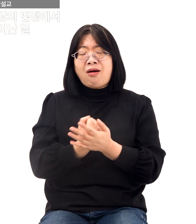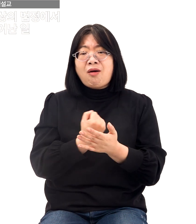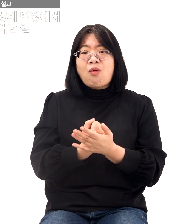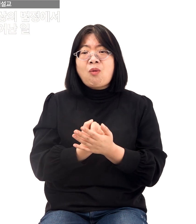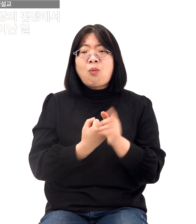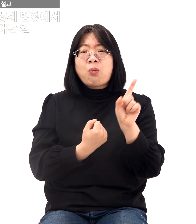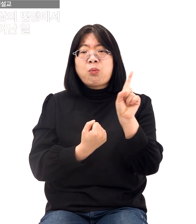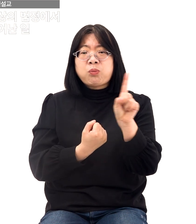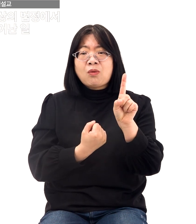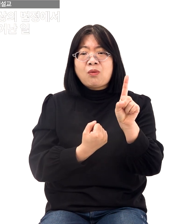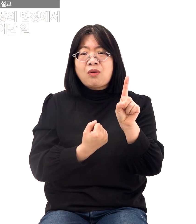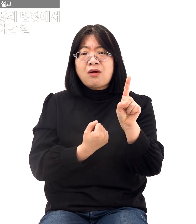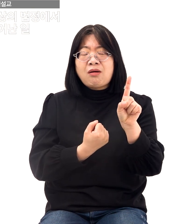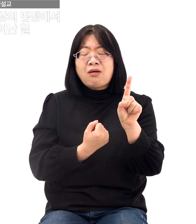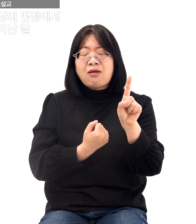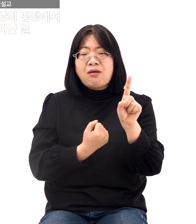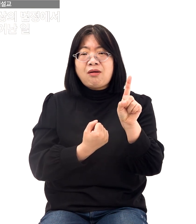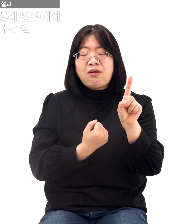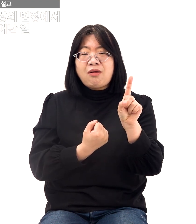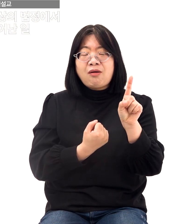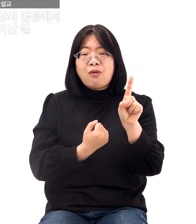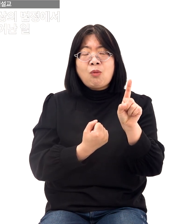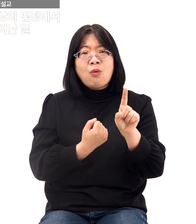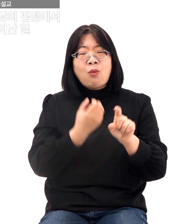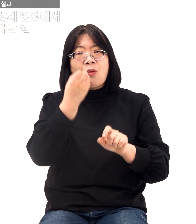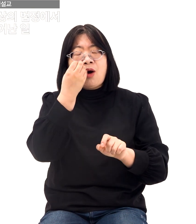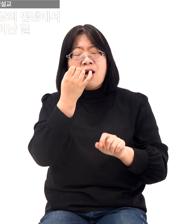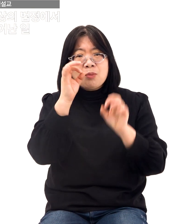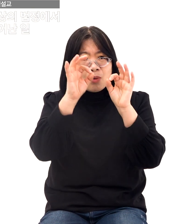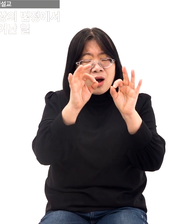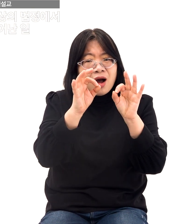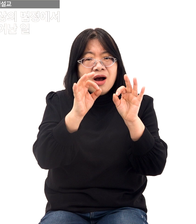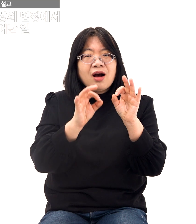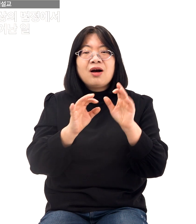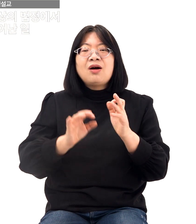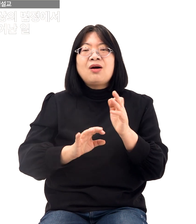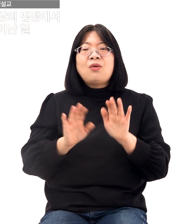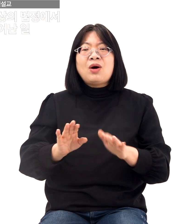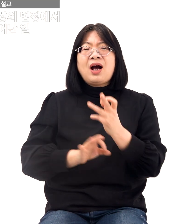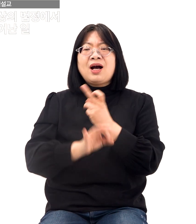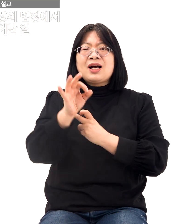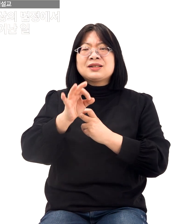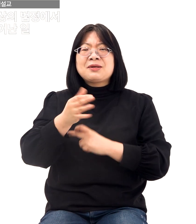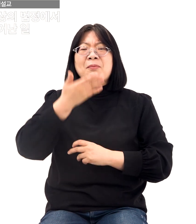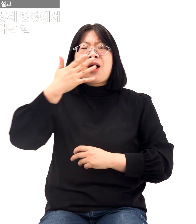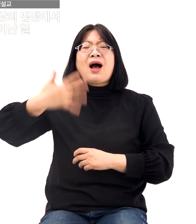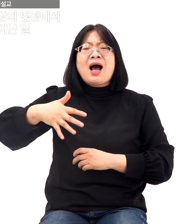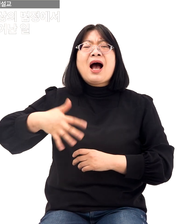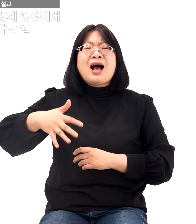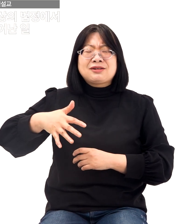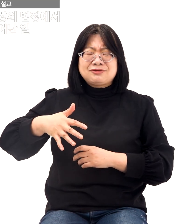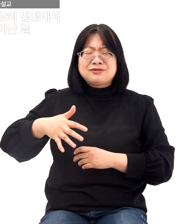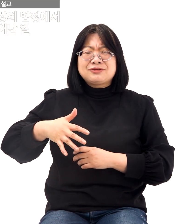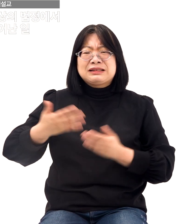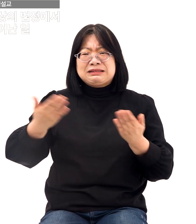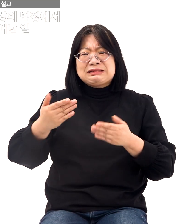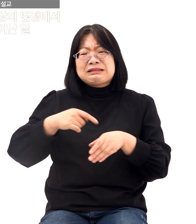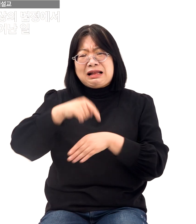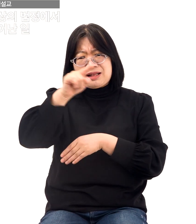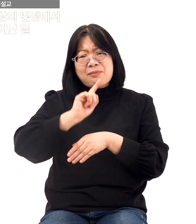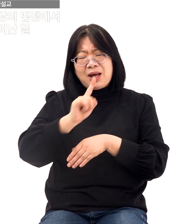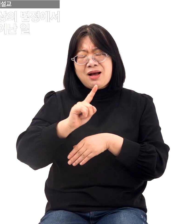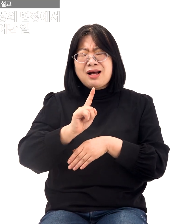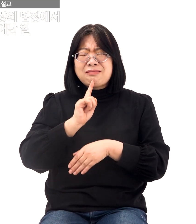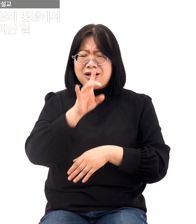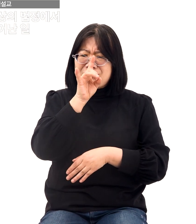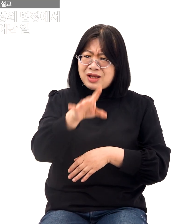애석하게도 해서 좀 낚시에 걸려가지고 들어가 보면 오늘 아침을 안 먹고 나왔다. 뭐 이런 말도 안 되는 얘기들을 거기에